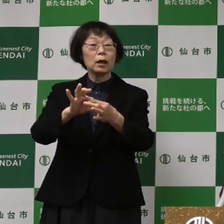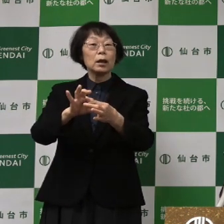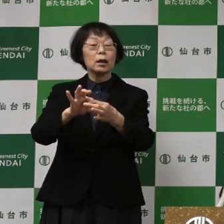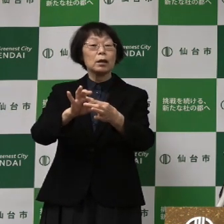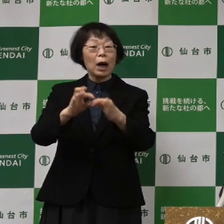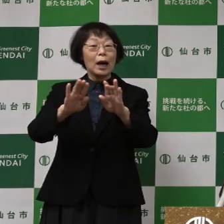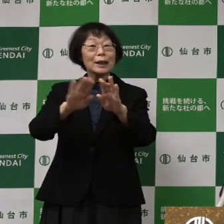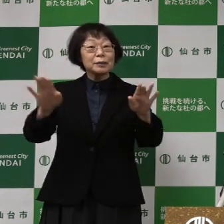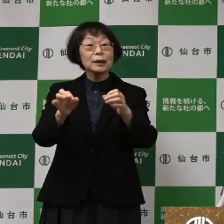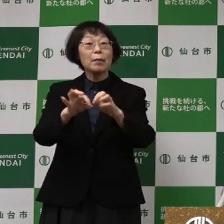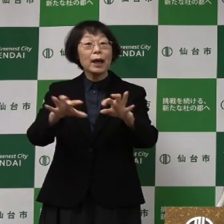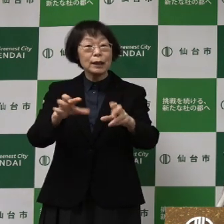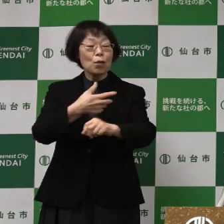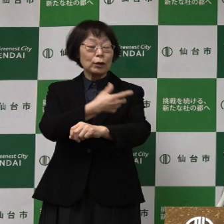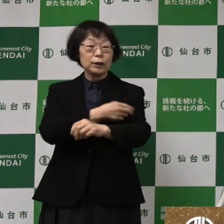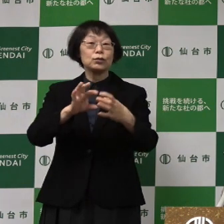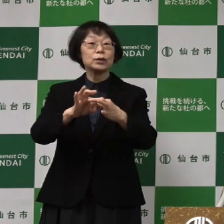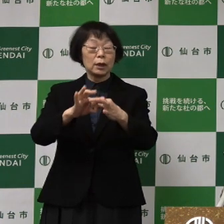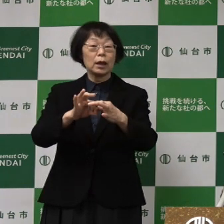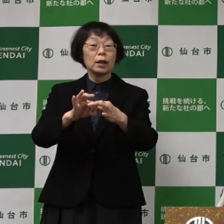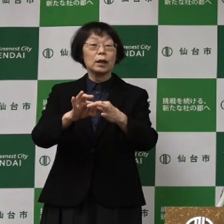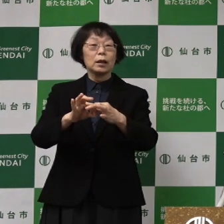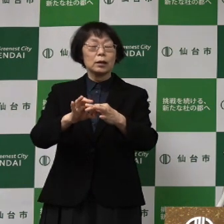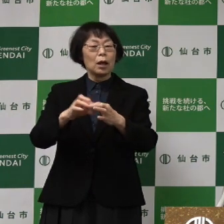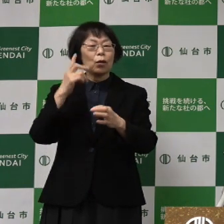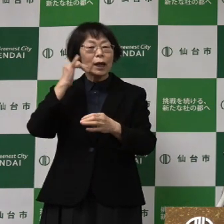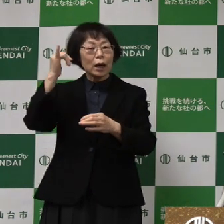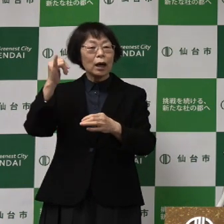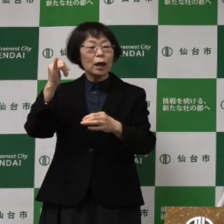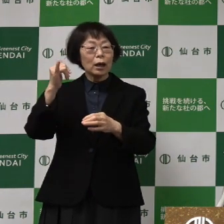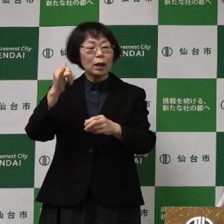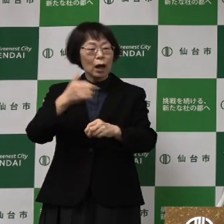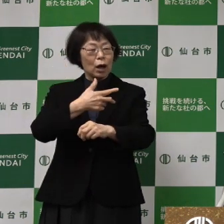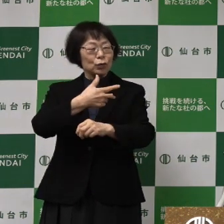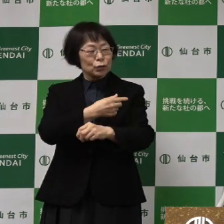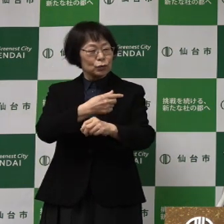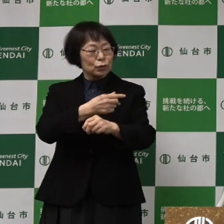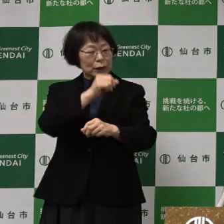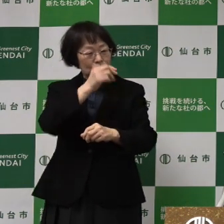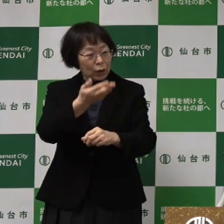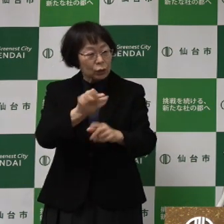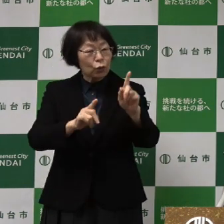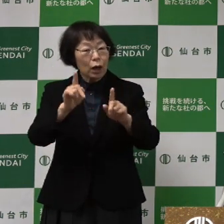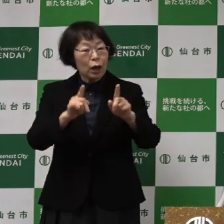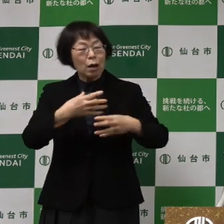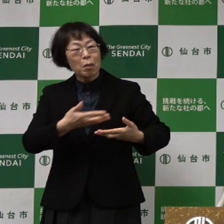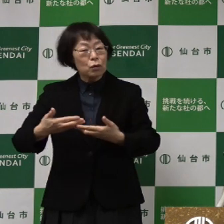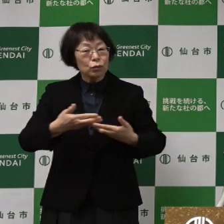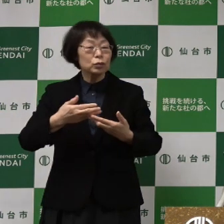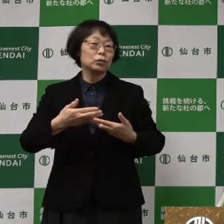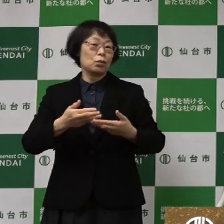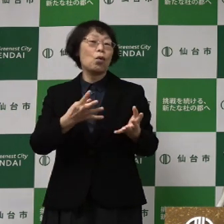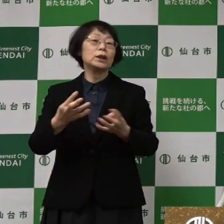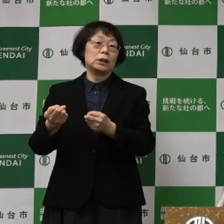始まって間もないですが、かなり打つか打たないかというのは、迷われている親御さんが多いかなと思うんですけ